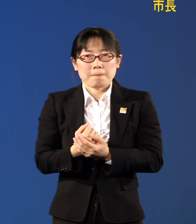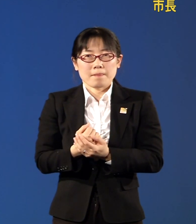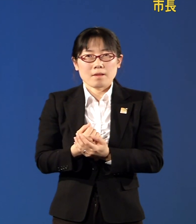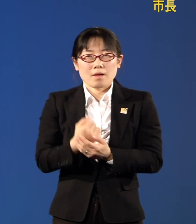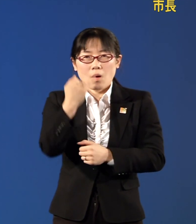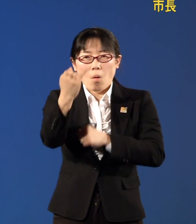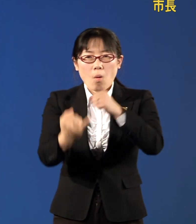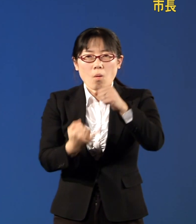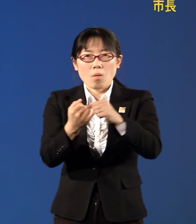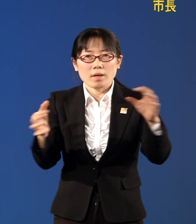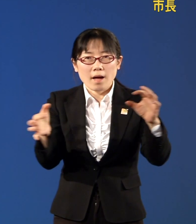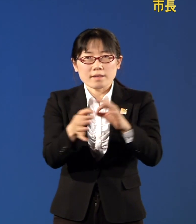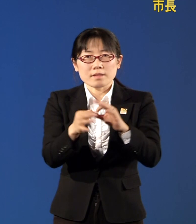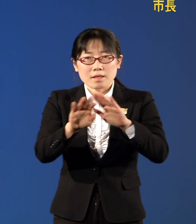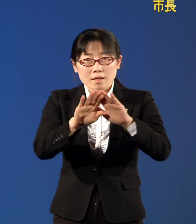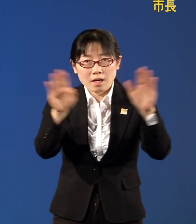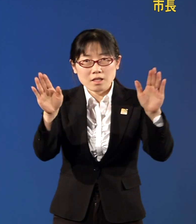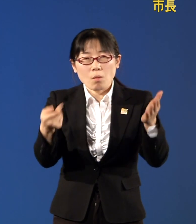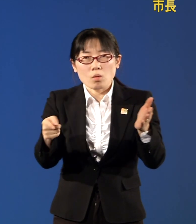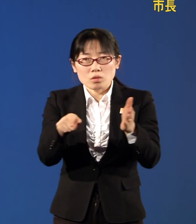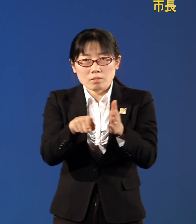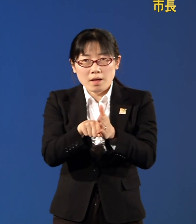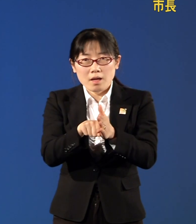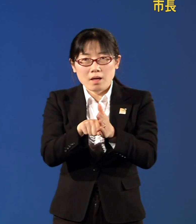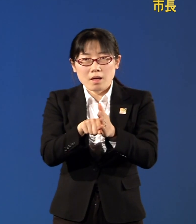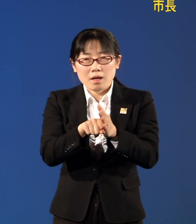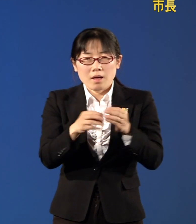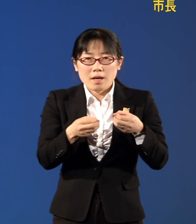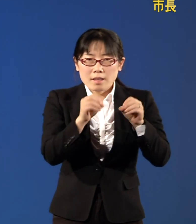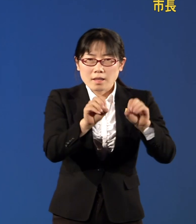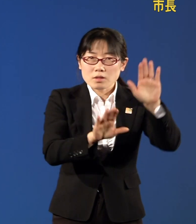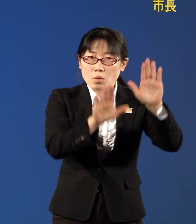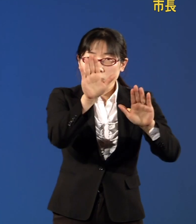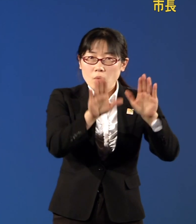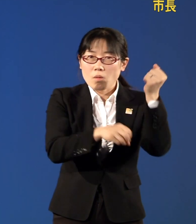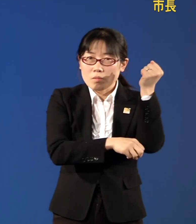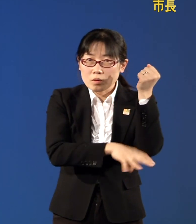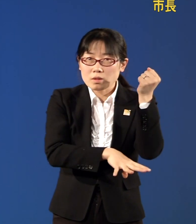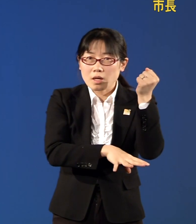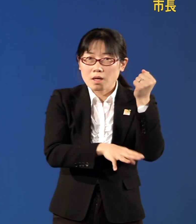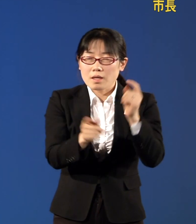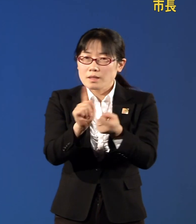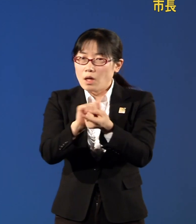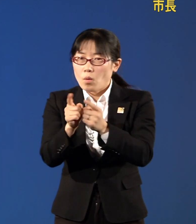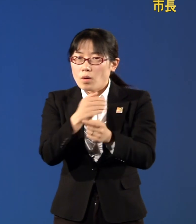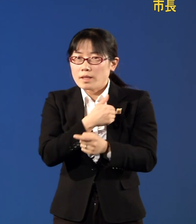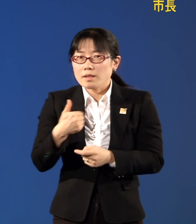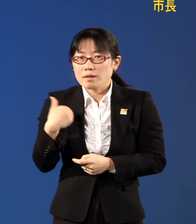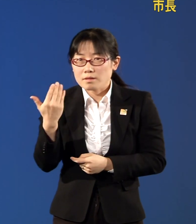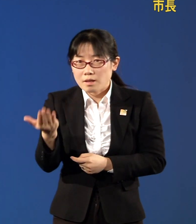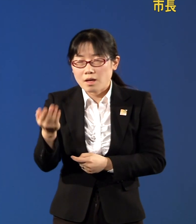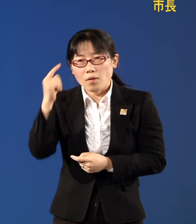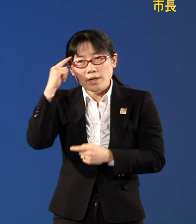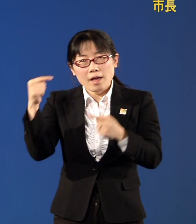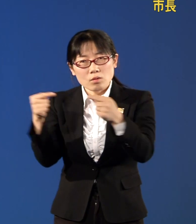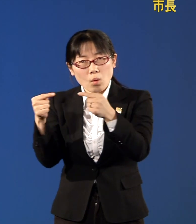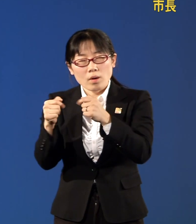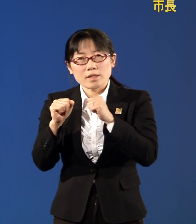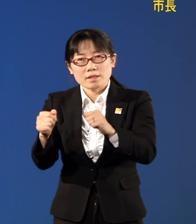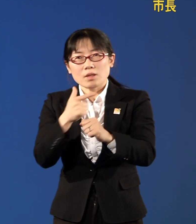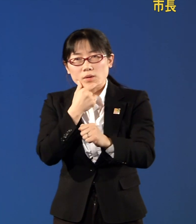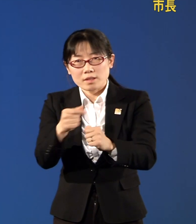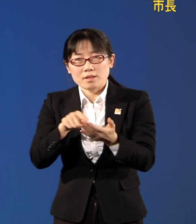ンライン開催なども含めて感染状況を踏まえた対応が取れないのかどうか、こういったことについて検討いただきたいという要請を